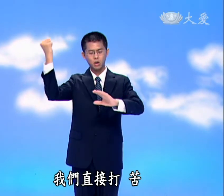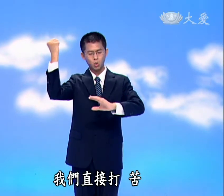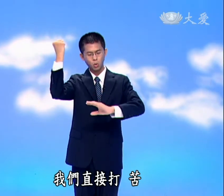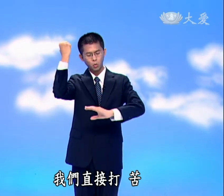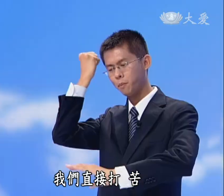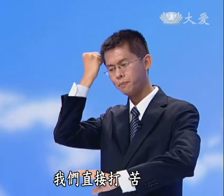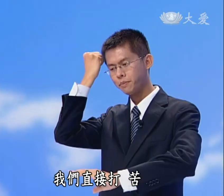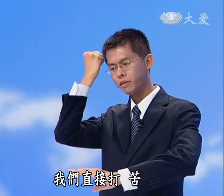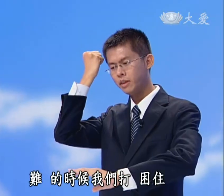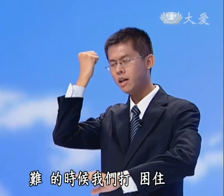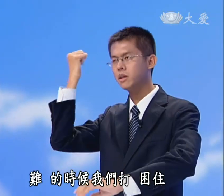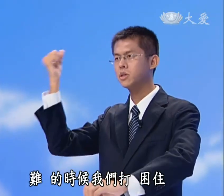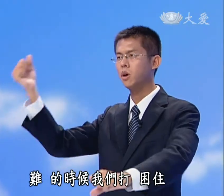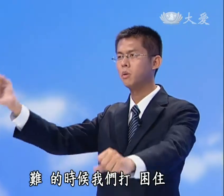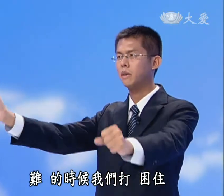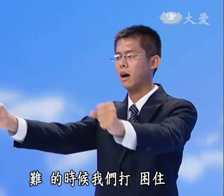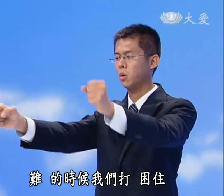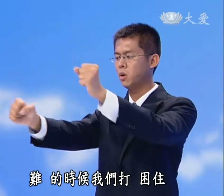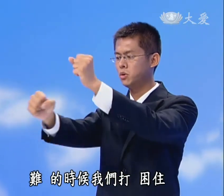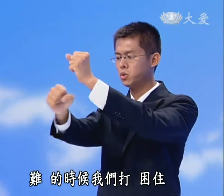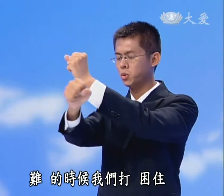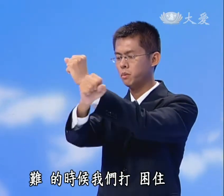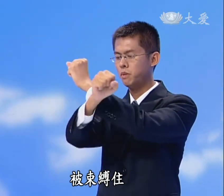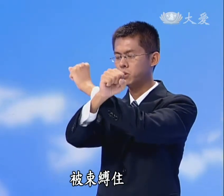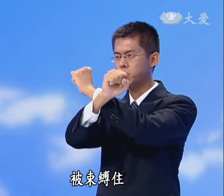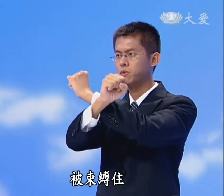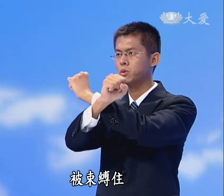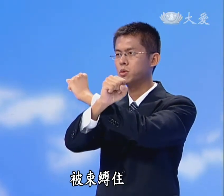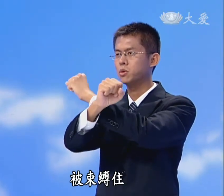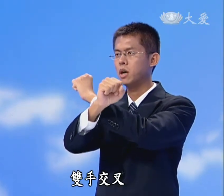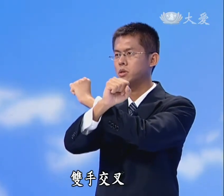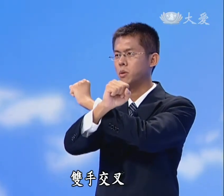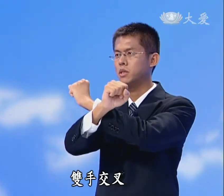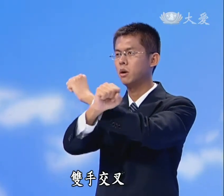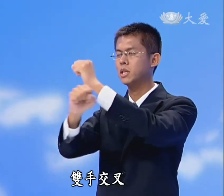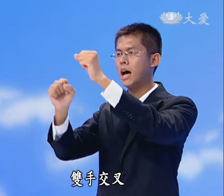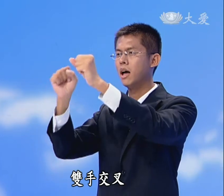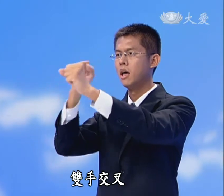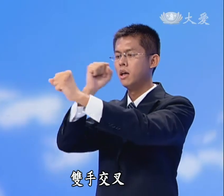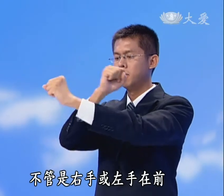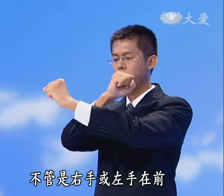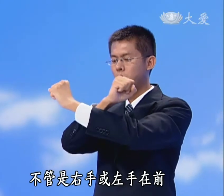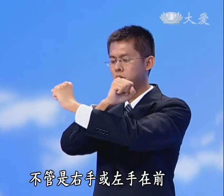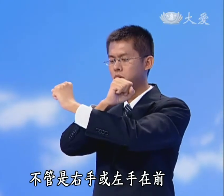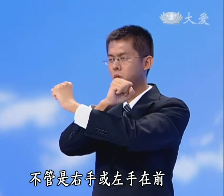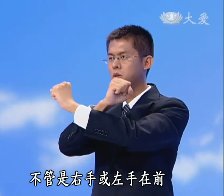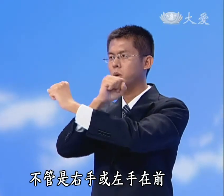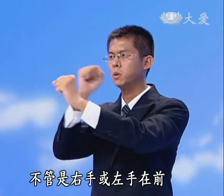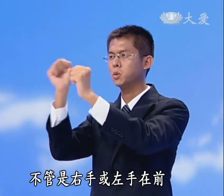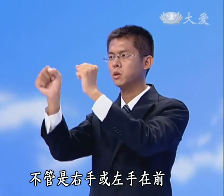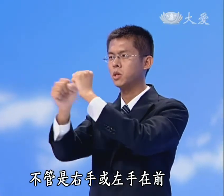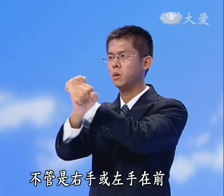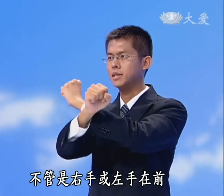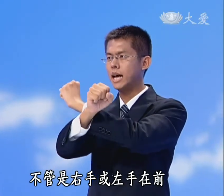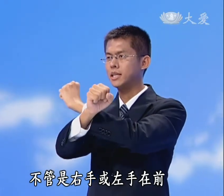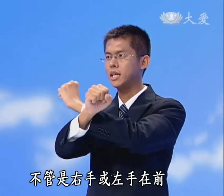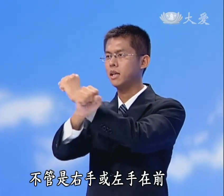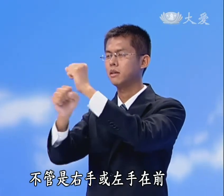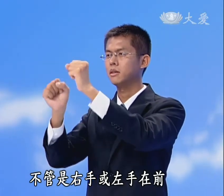苦；难的时候，我们打困住，被束缚住，双手交叉，不管是右手或左手在前，其